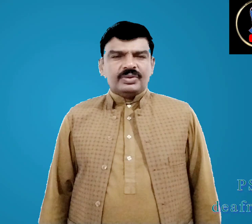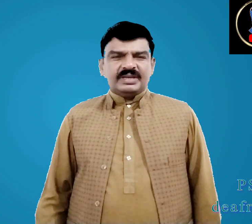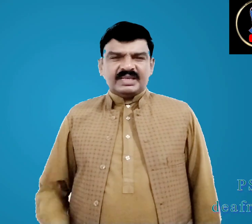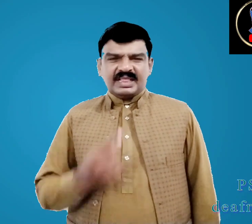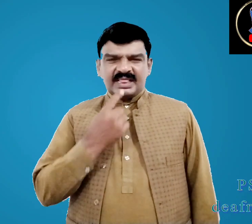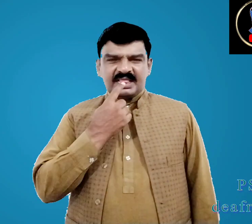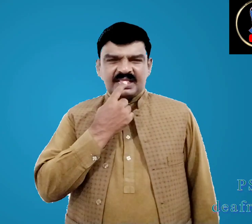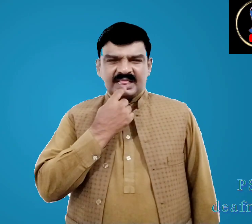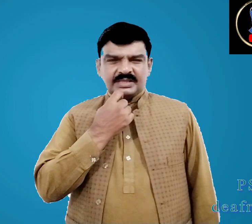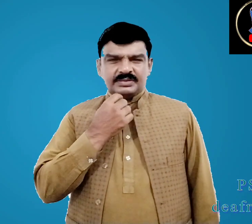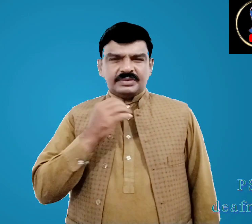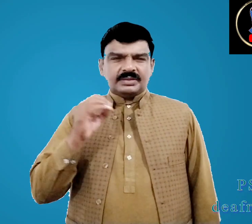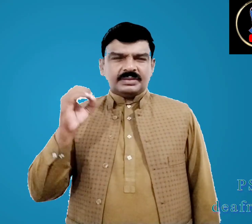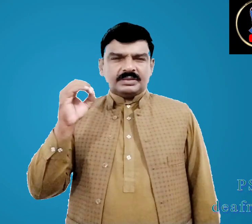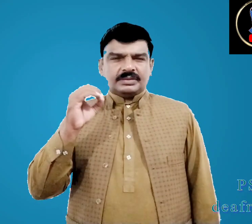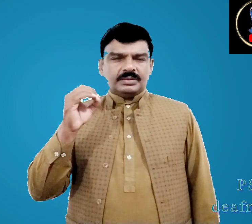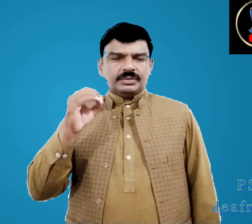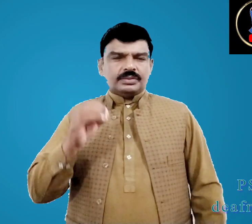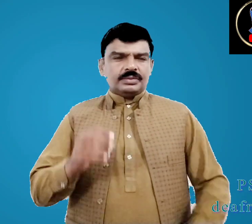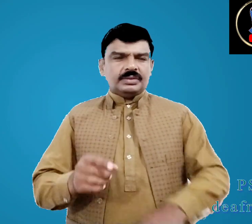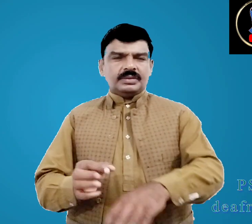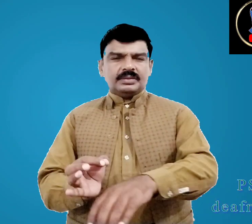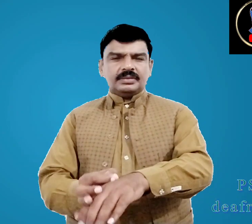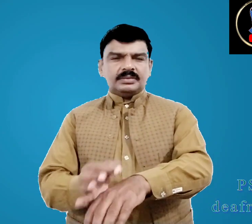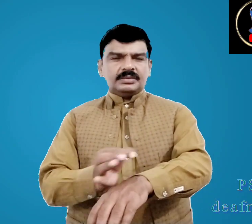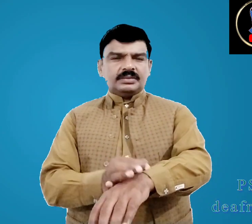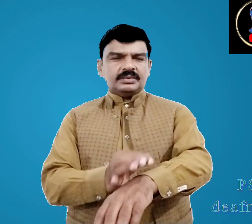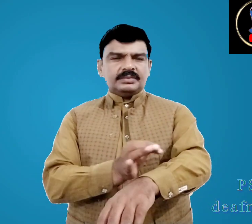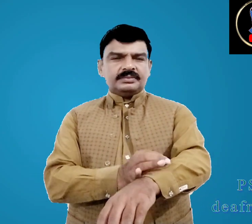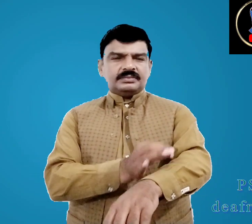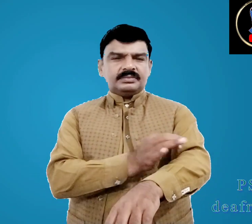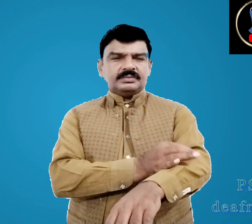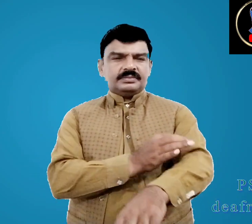mold, सुर्ख गोल,